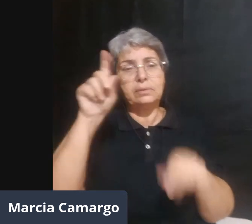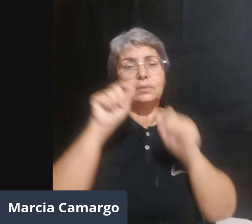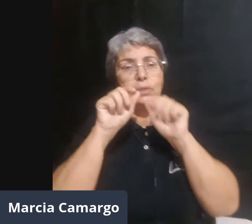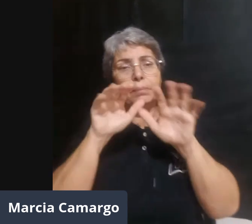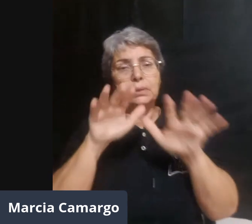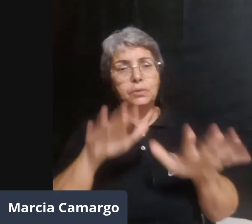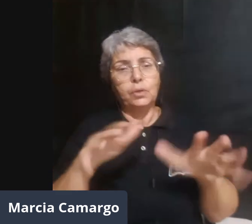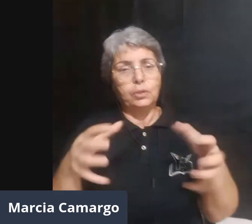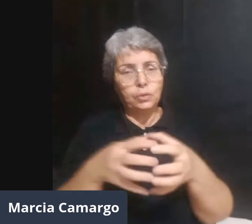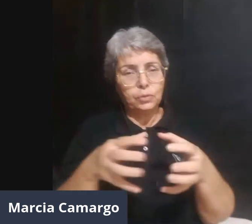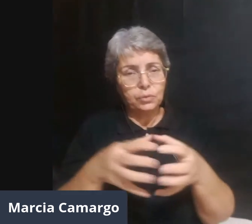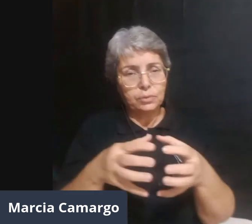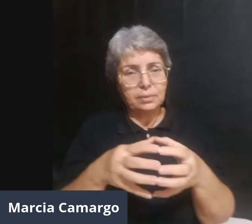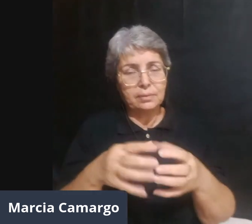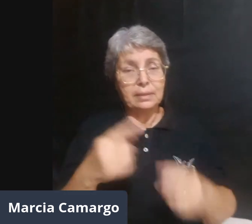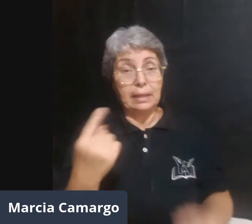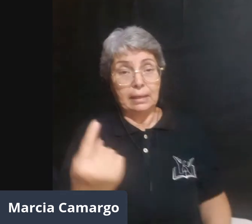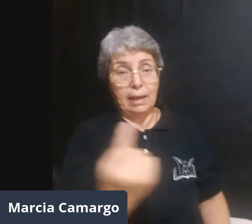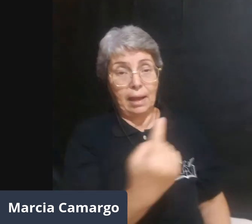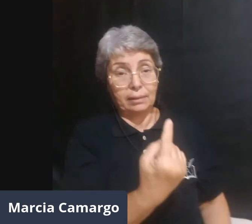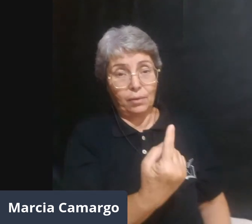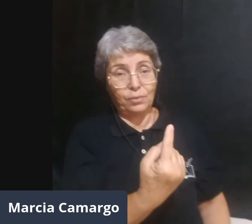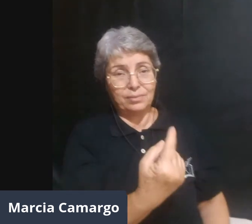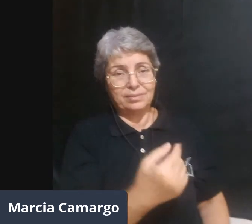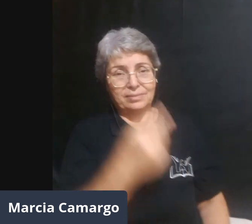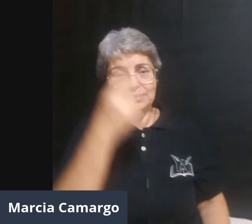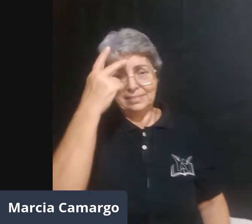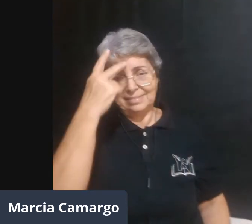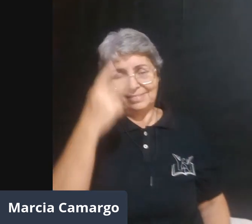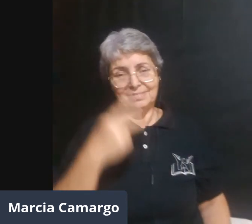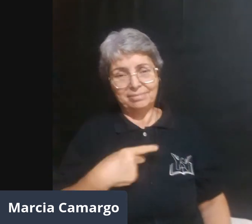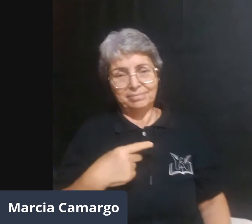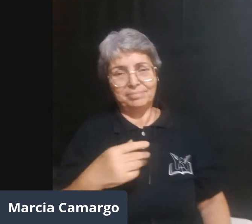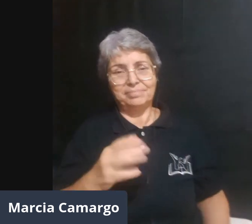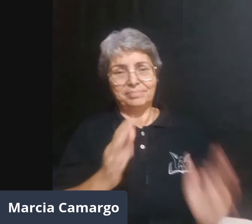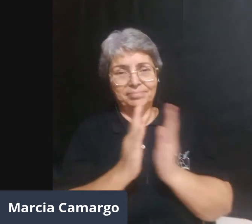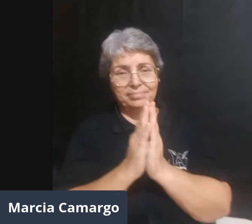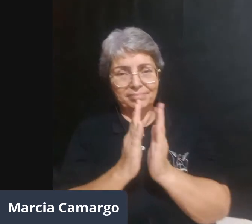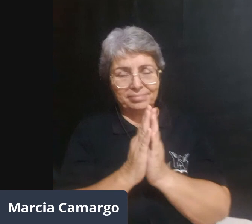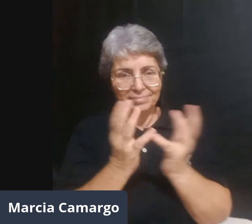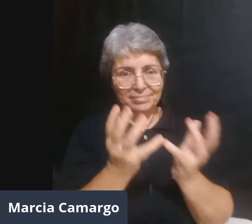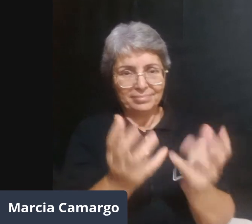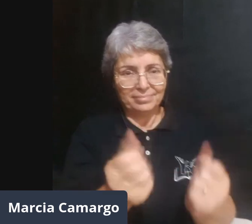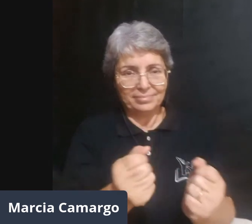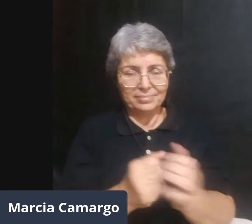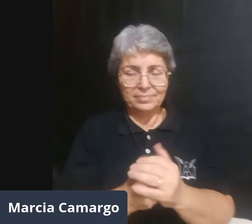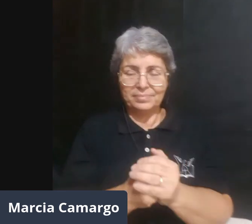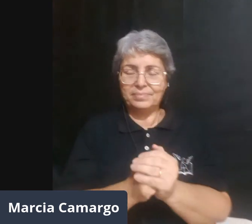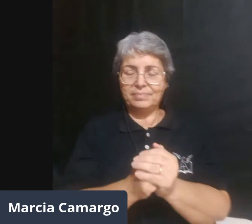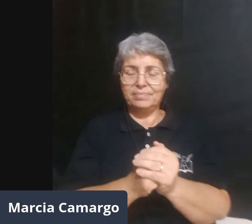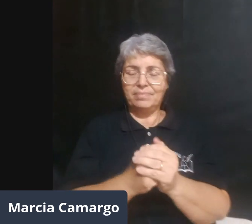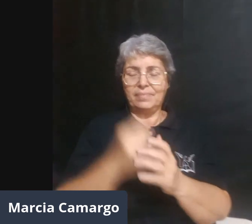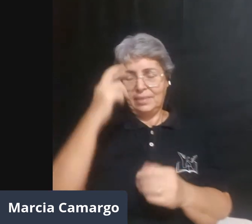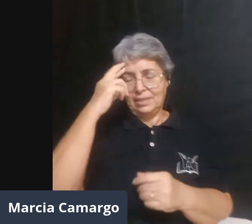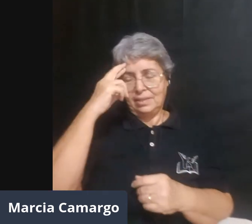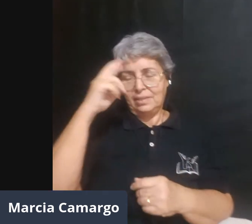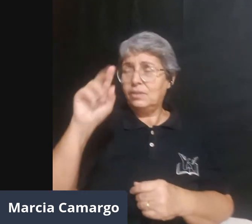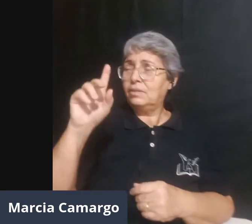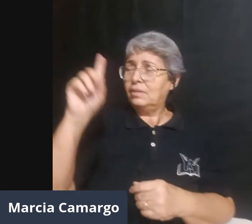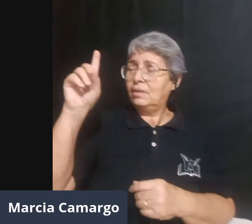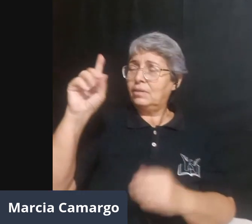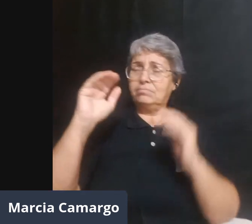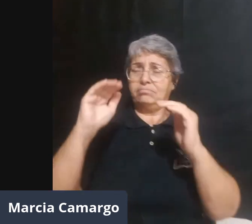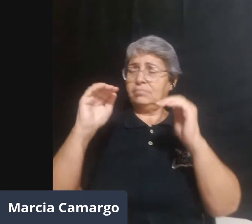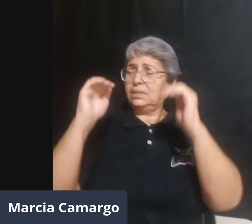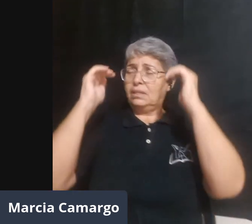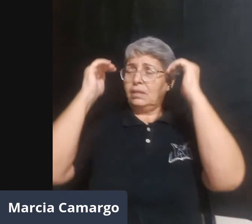coletivamente. Oremos. Senhor Deus que habita nas alturas celestiais, nós